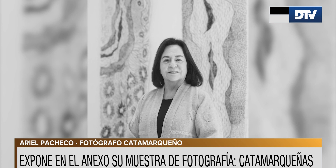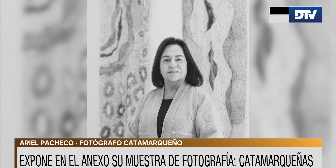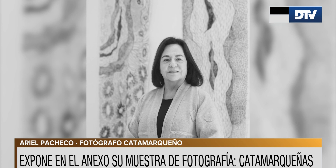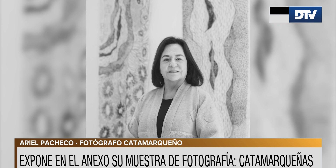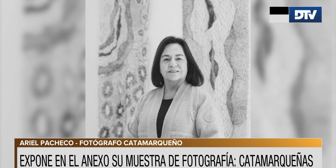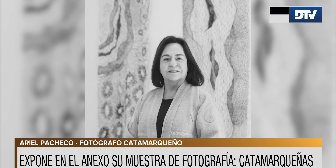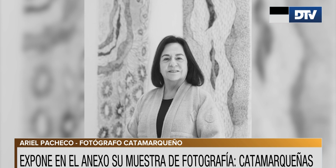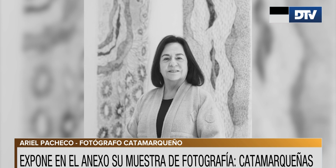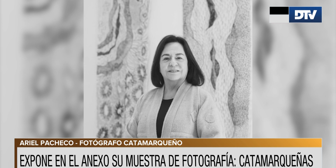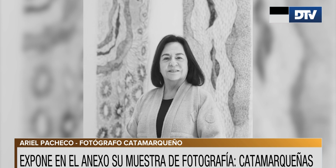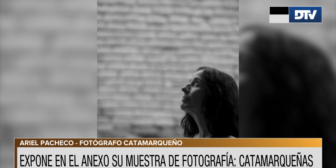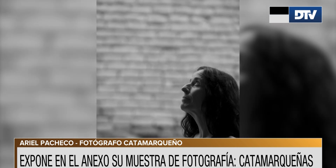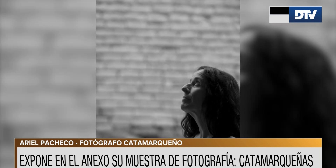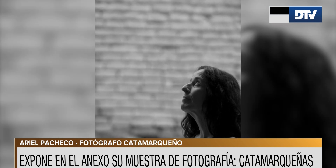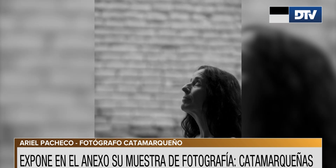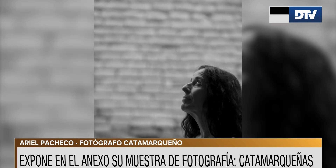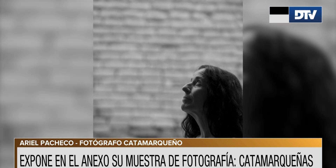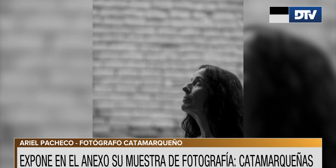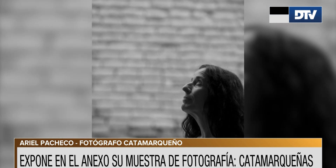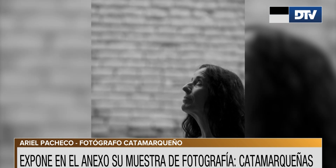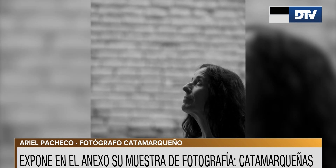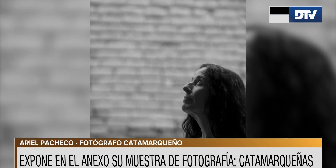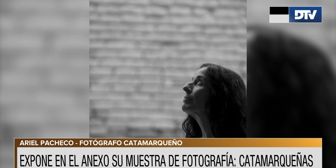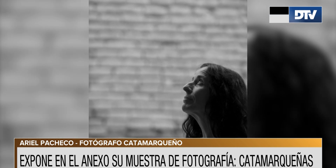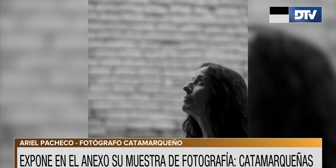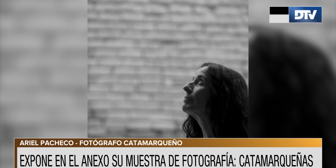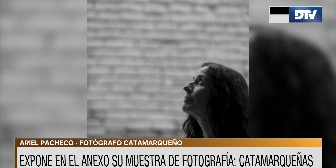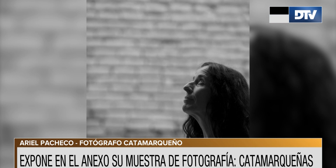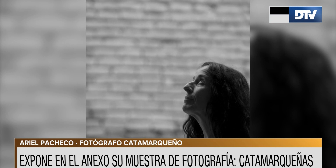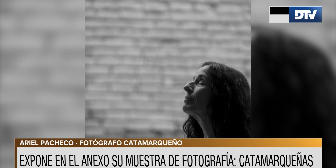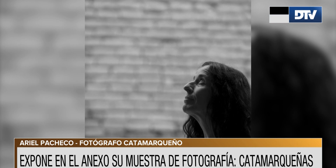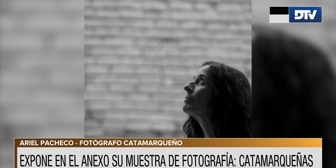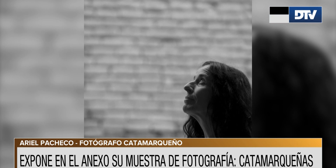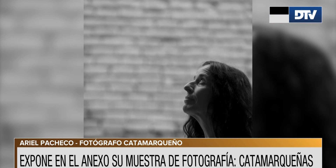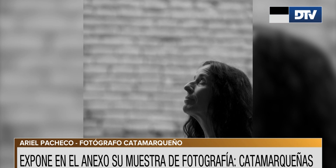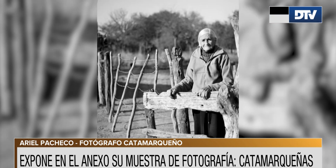sugerirse, ¿no? Los escenarios donde son retratadas estas mujeres.